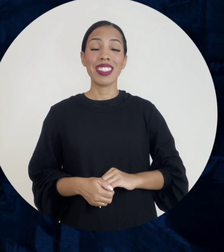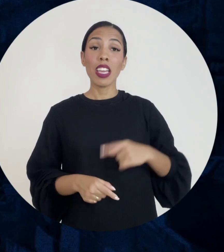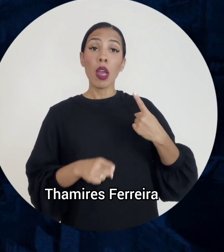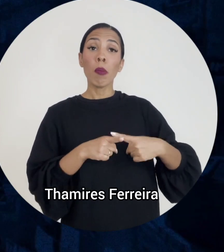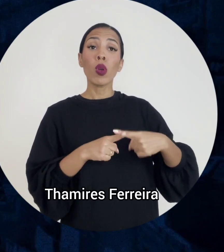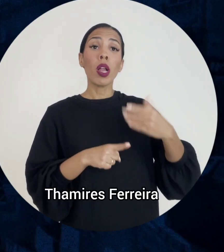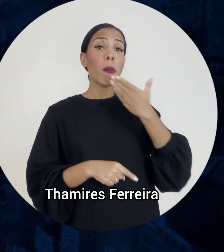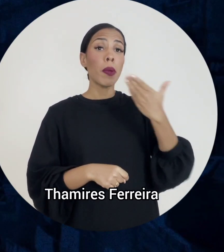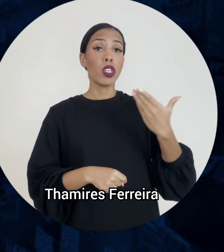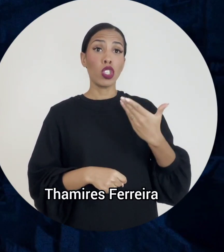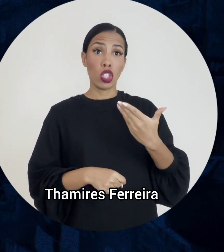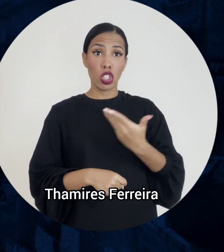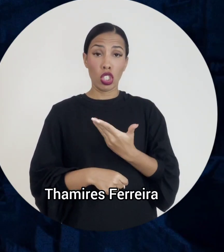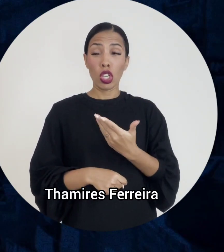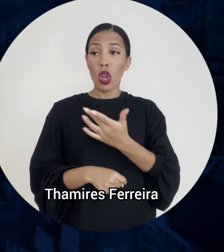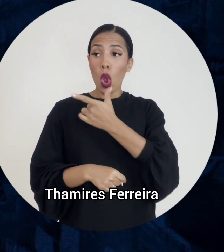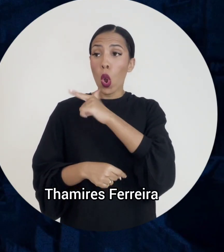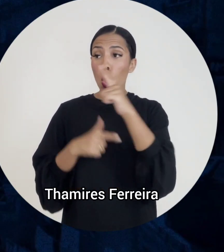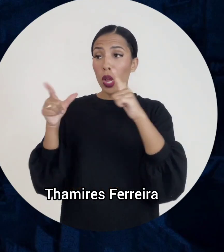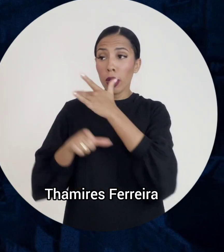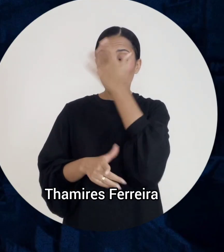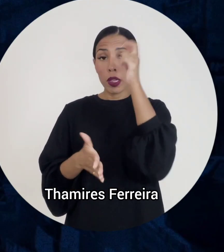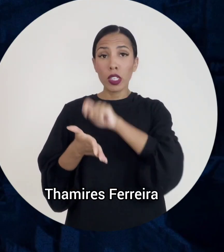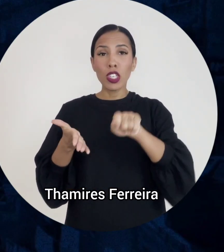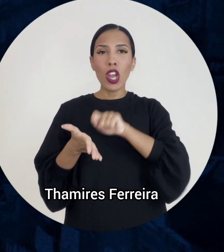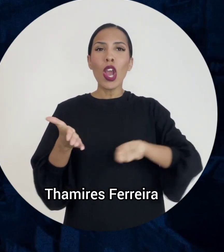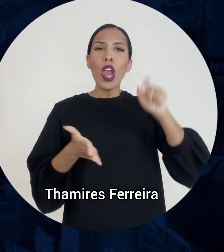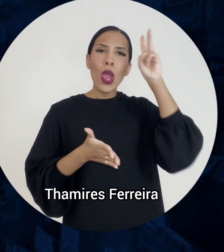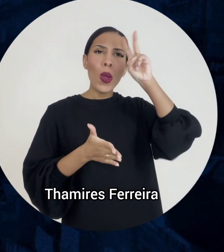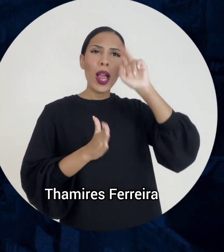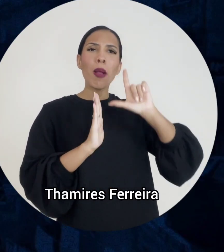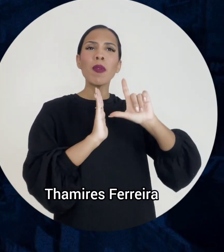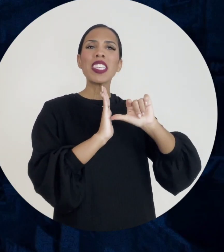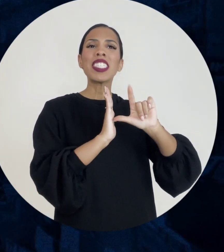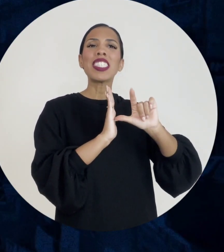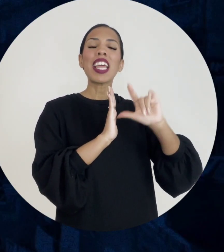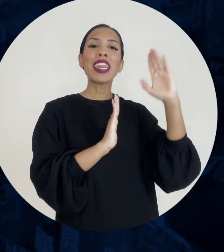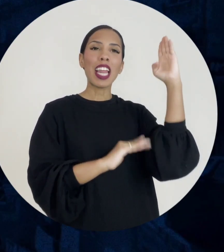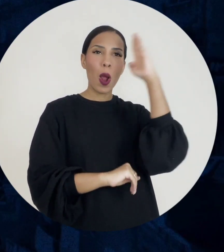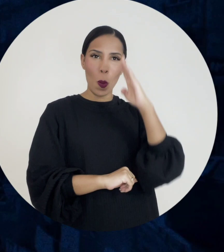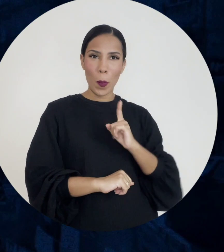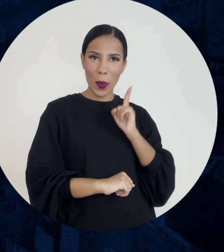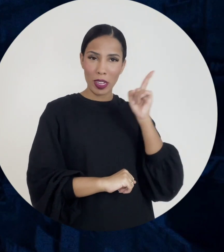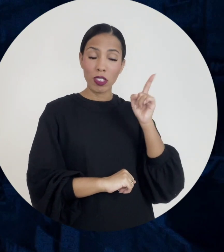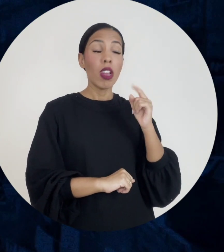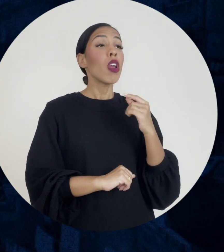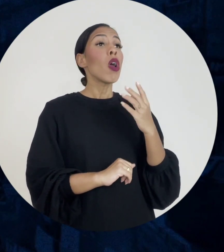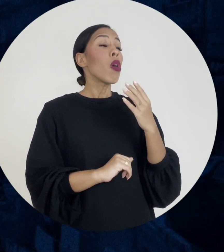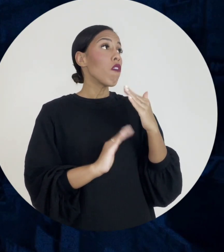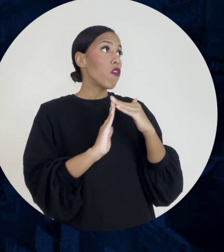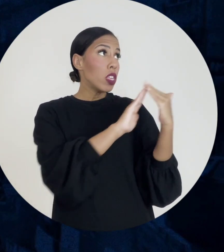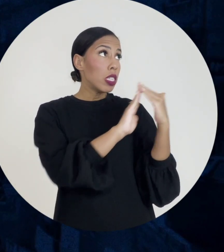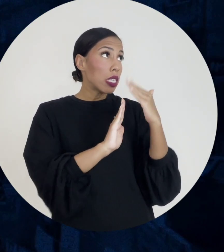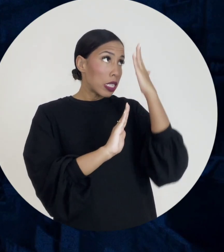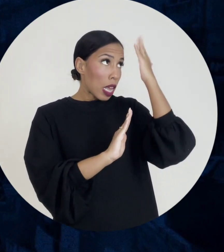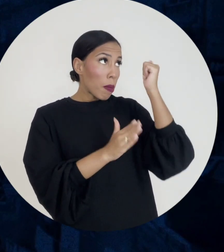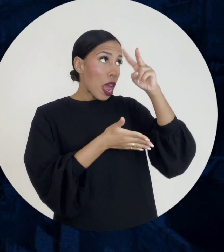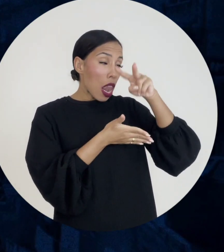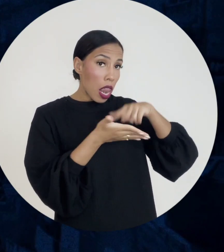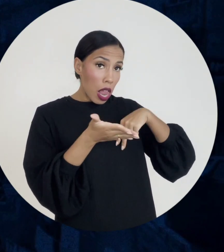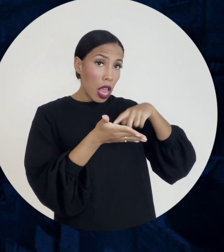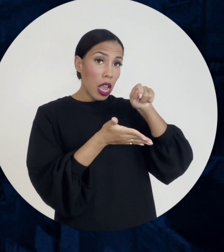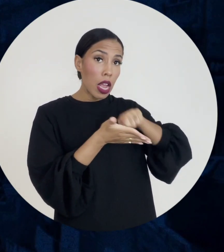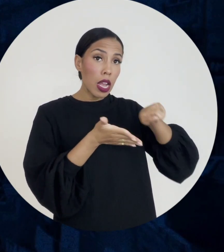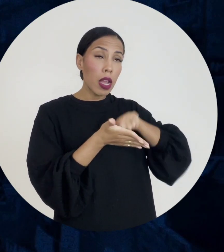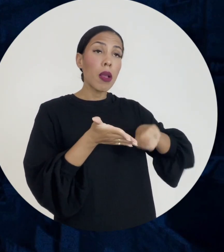porque ela pedia para os outros escrever. Eu lembro muito da Central do Brasil, né? Ela pedia muito para os vizinhos que sabiam ler e escrever,